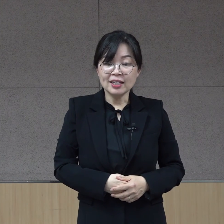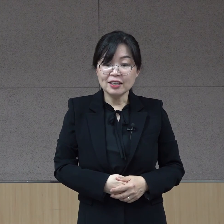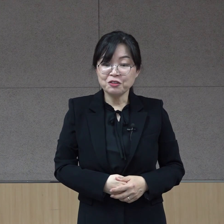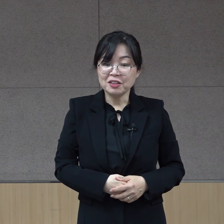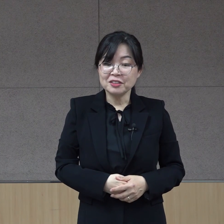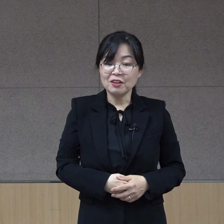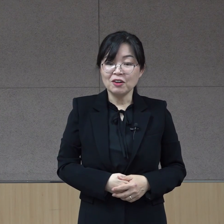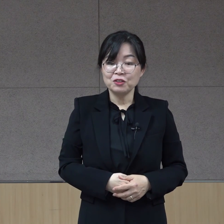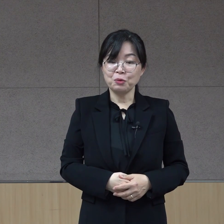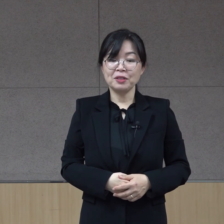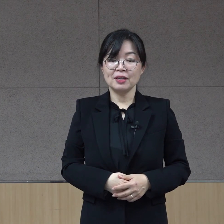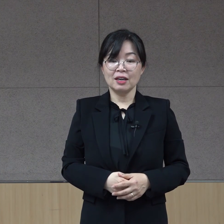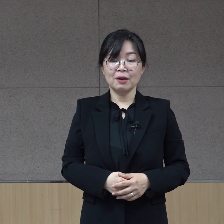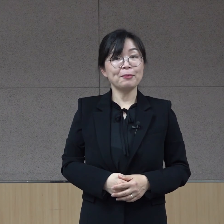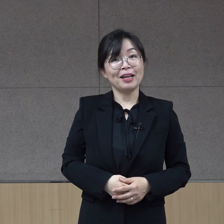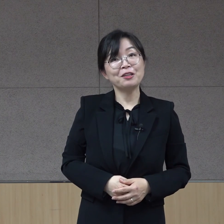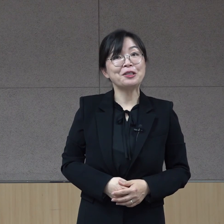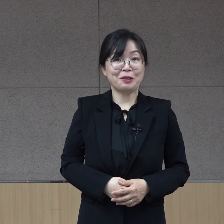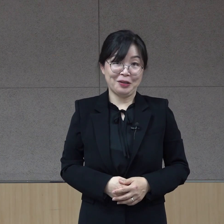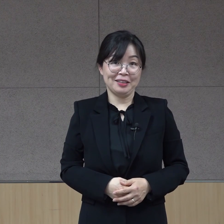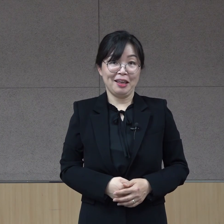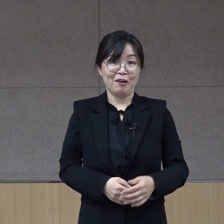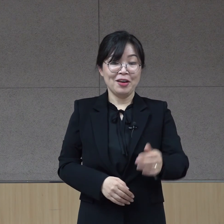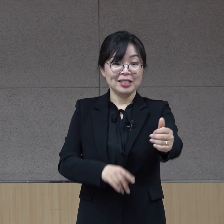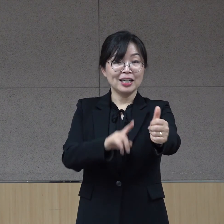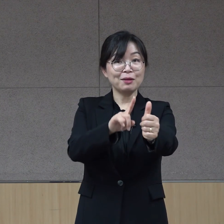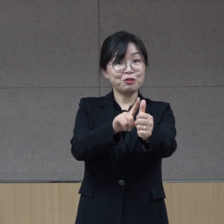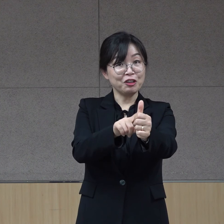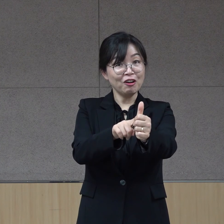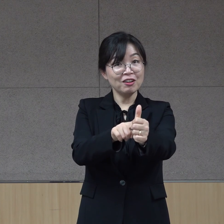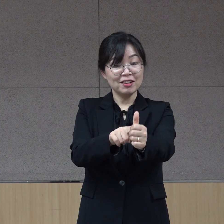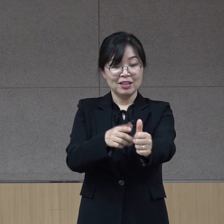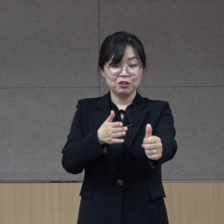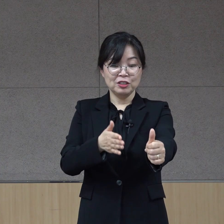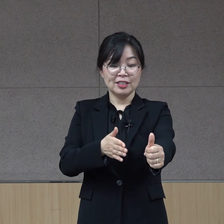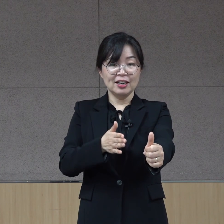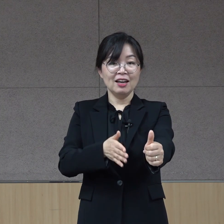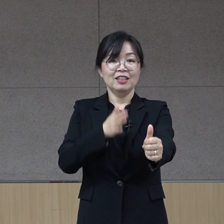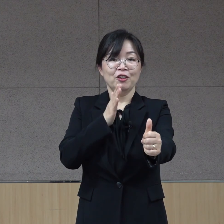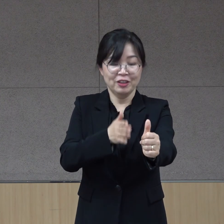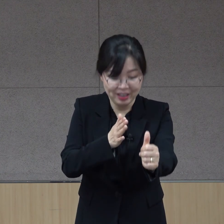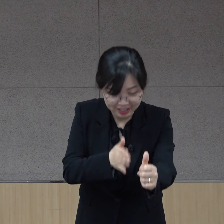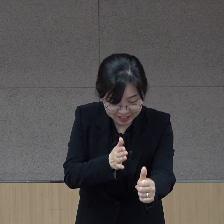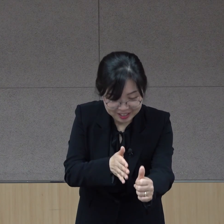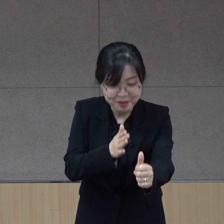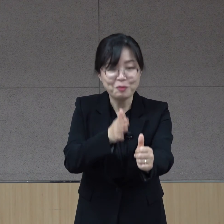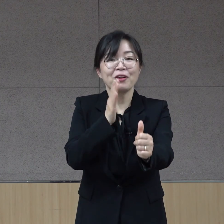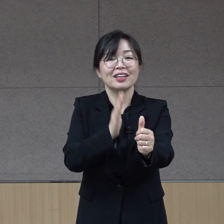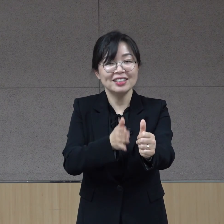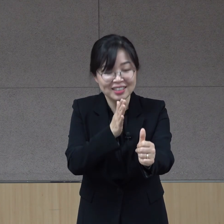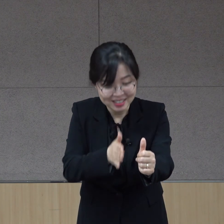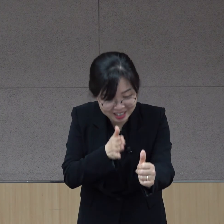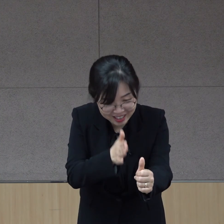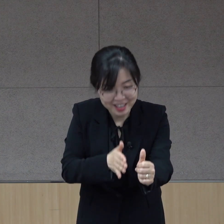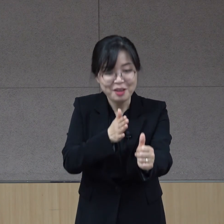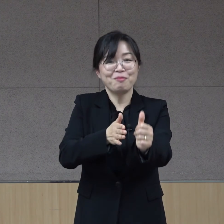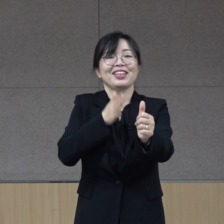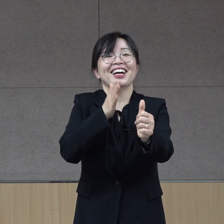부탁이라는 수화는요. 저번에 제가 한번 알려드렸던 것 같아요. 사람 수영 뒤에서 제가 이렇게 뭔가를 이렇게 부탁하는